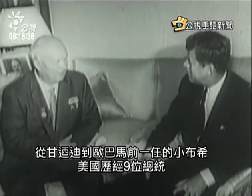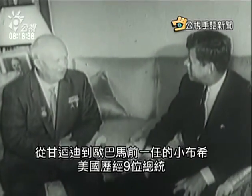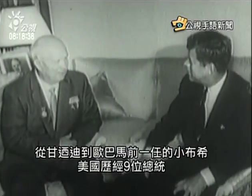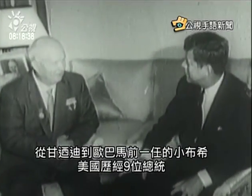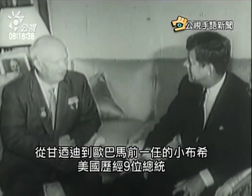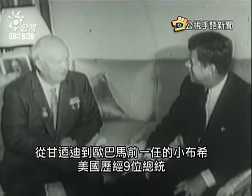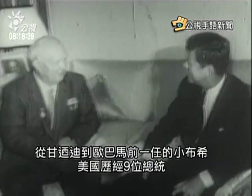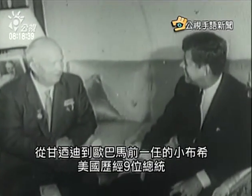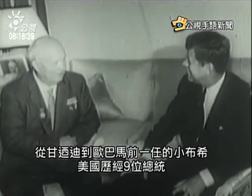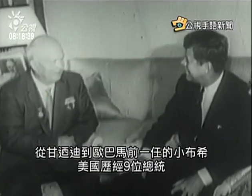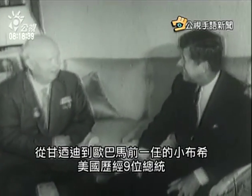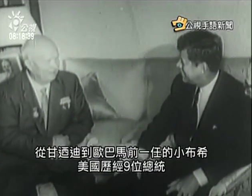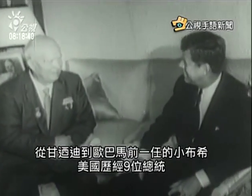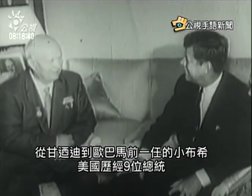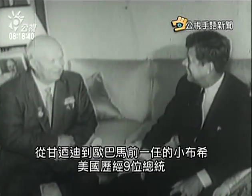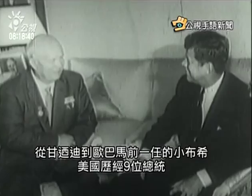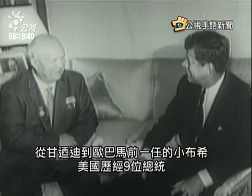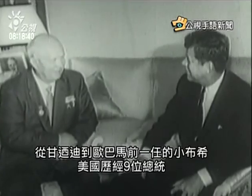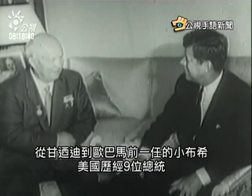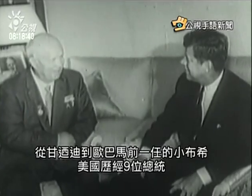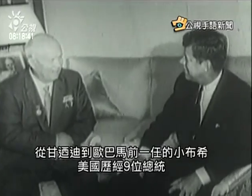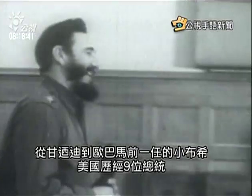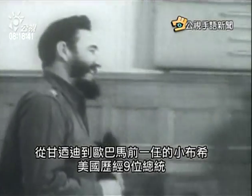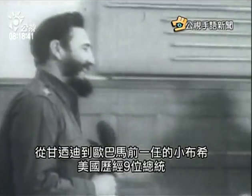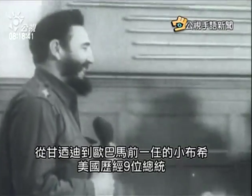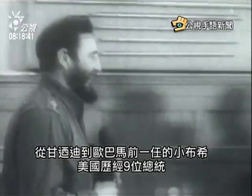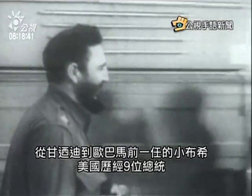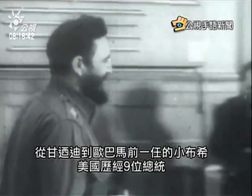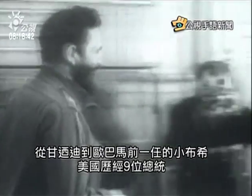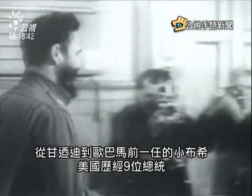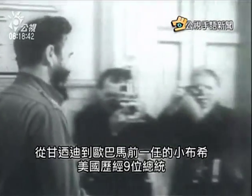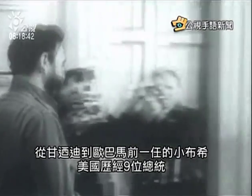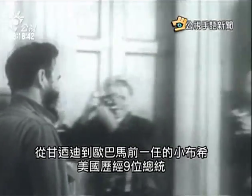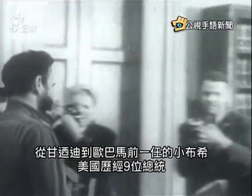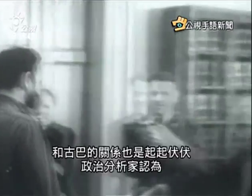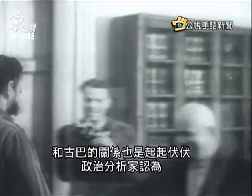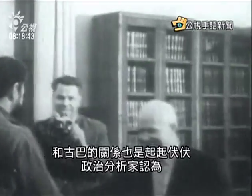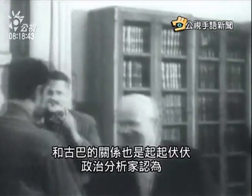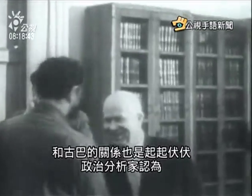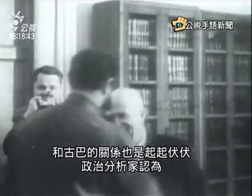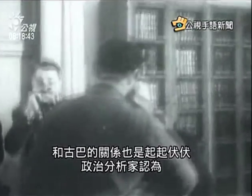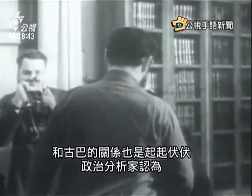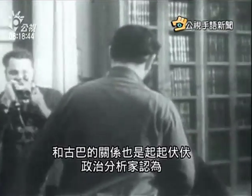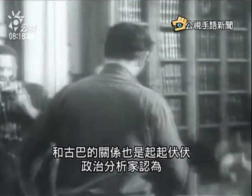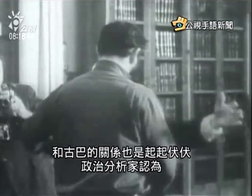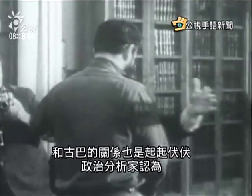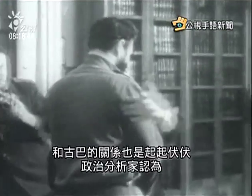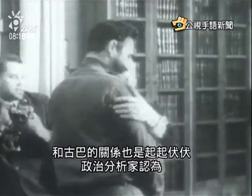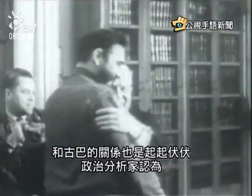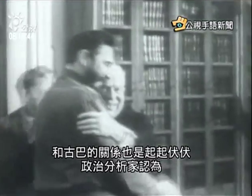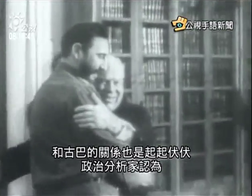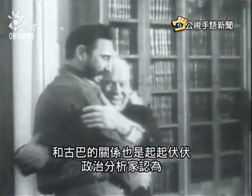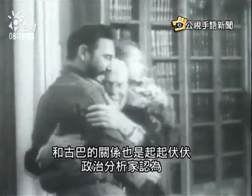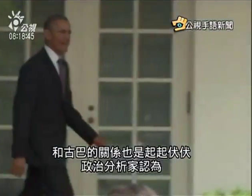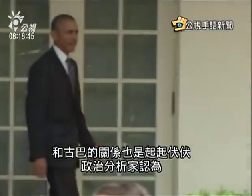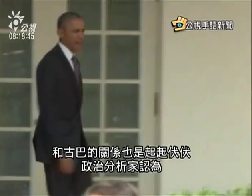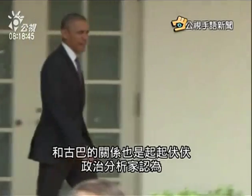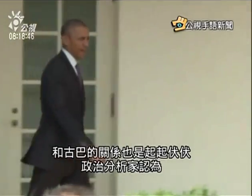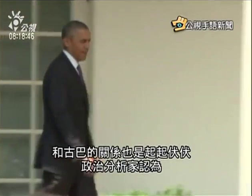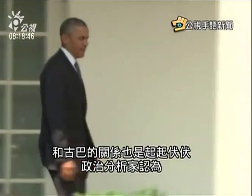巴马前一任的小布希，美国历经9位总统，和古巴的关系也是起起伏伏。政治分